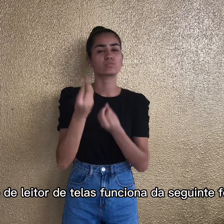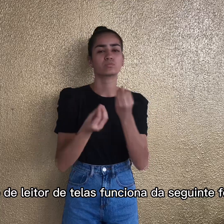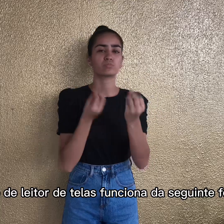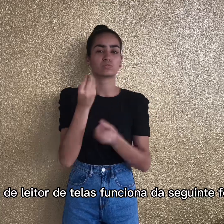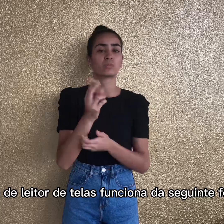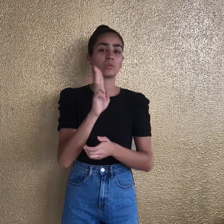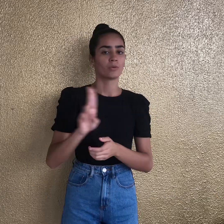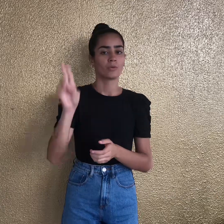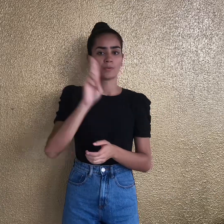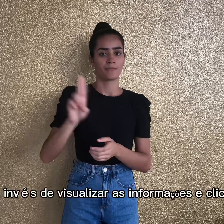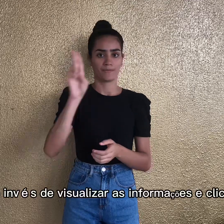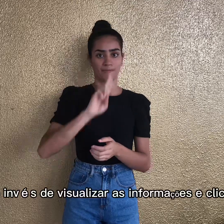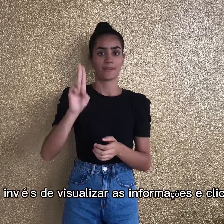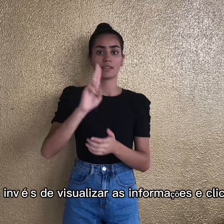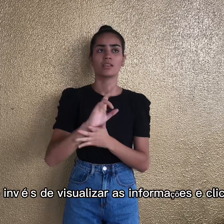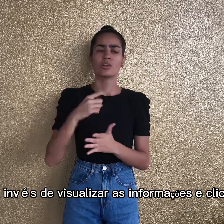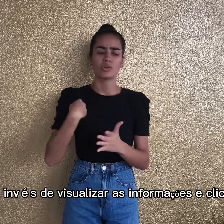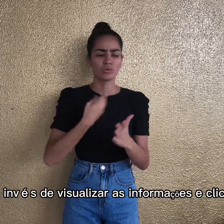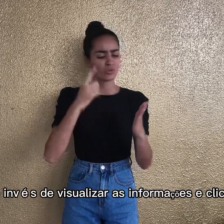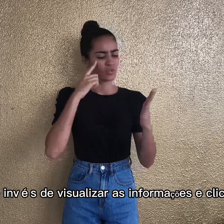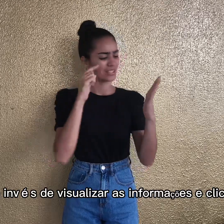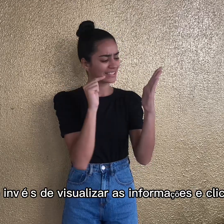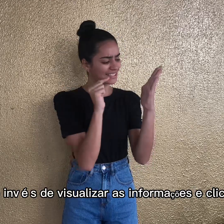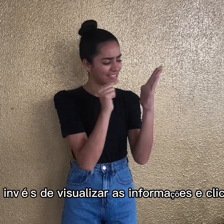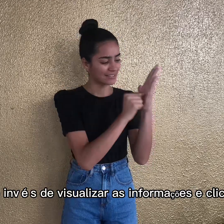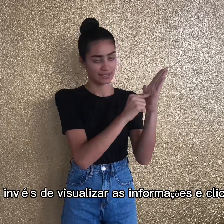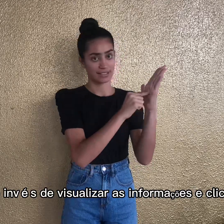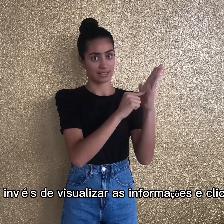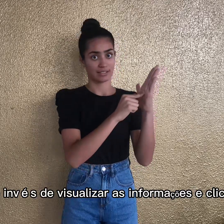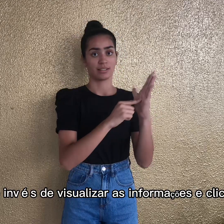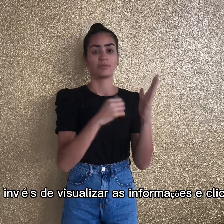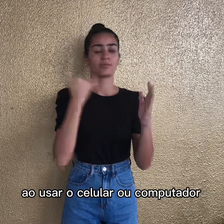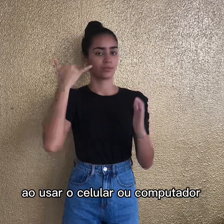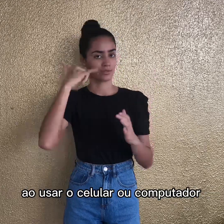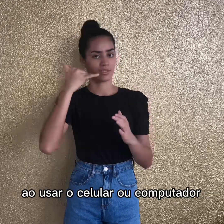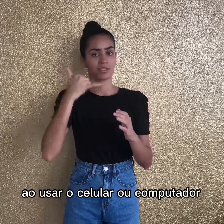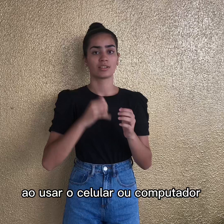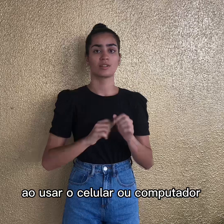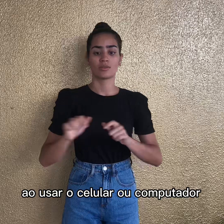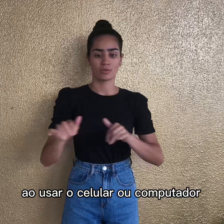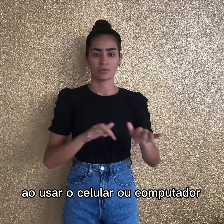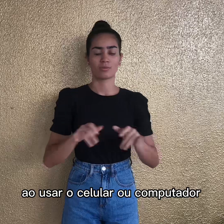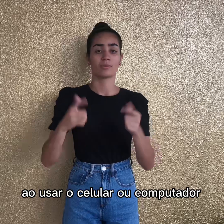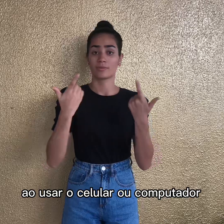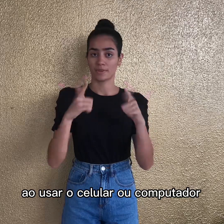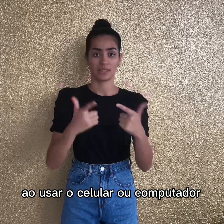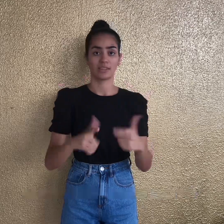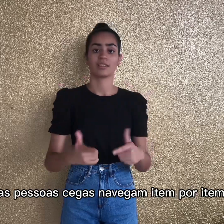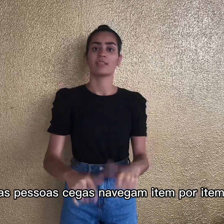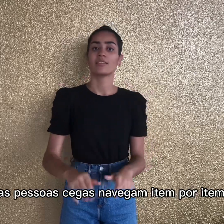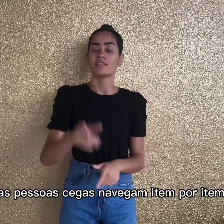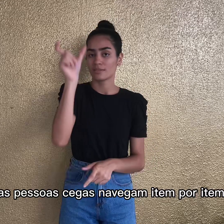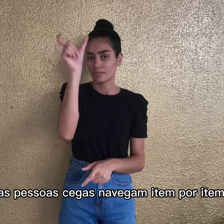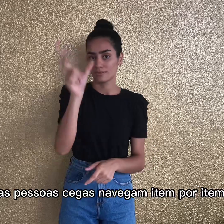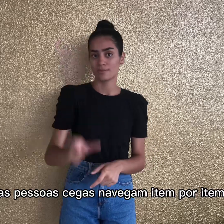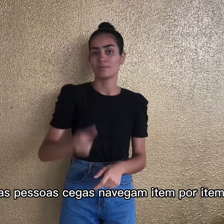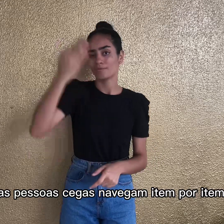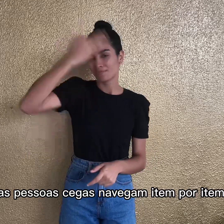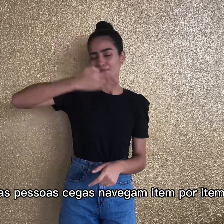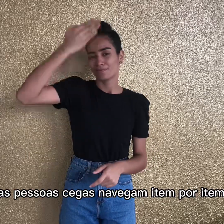seguinte forma: ao invés de visualizar as informações e clicar ao usar o celular ou computador, as pessoas cegas navegam